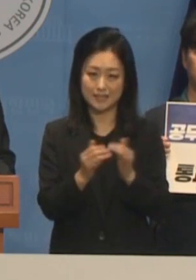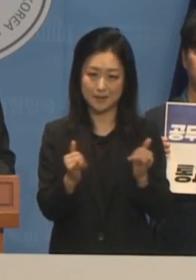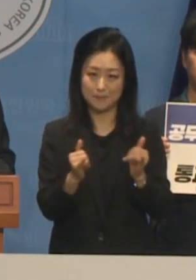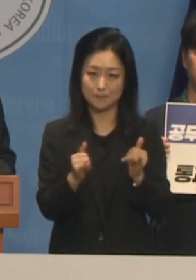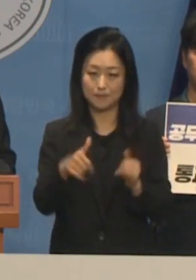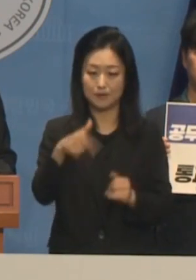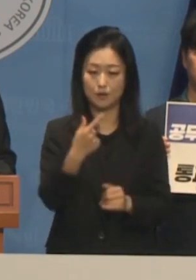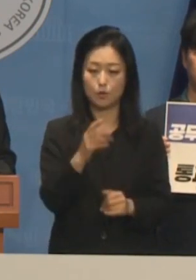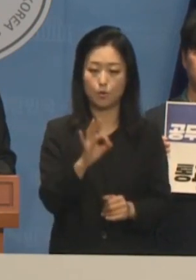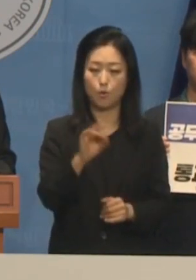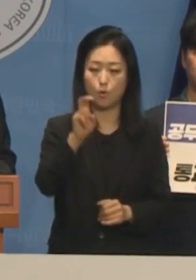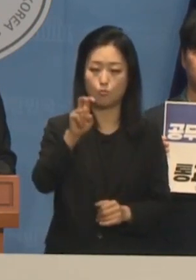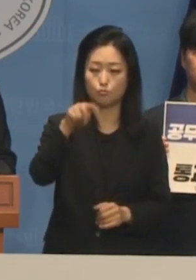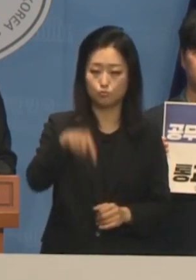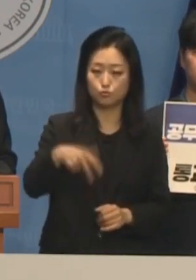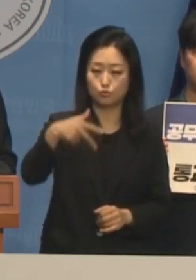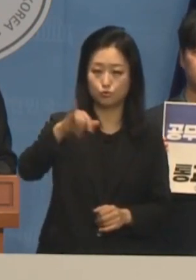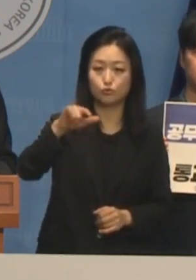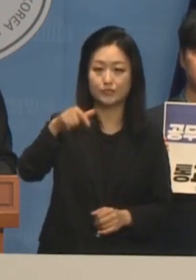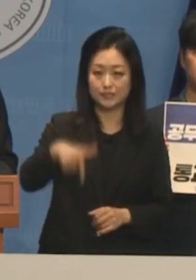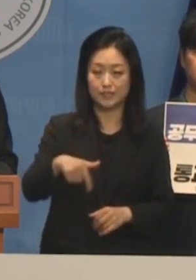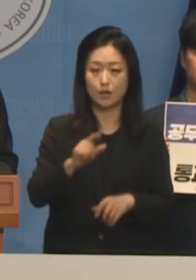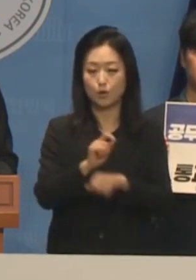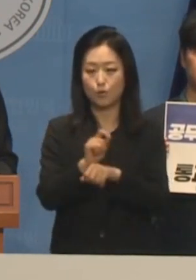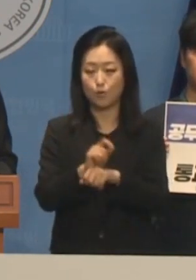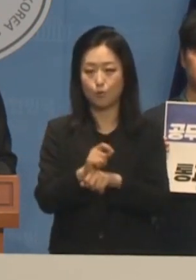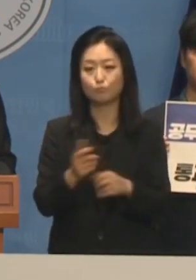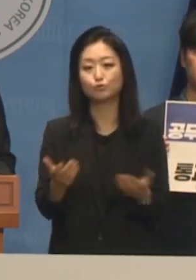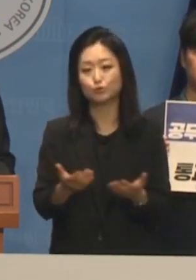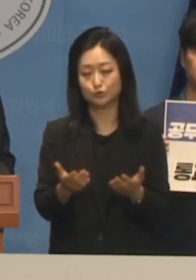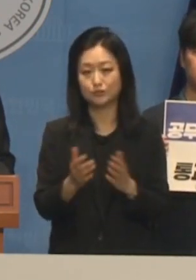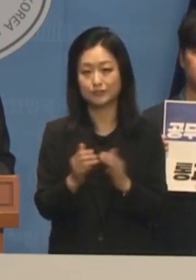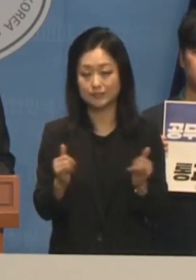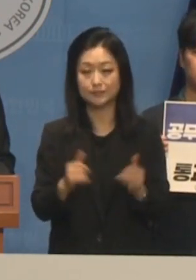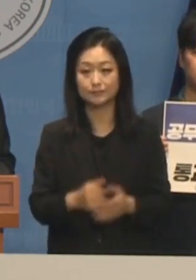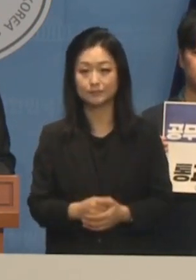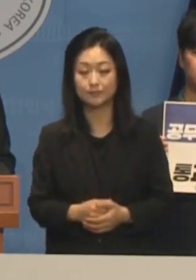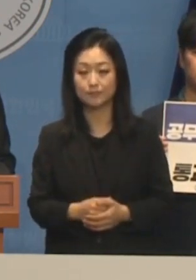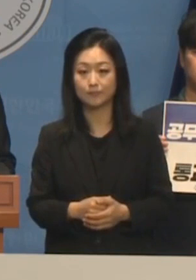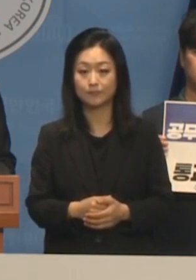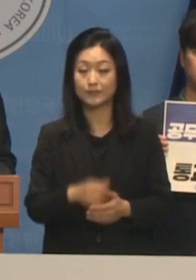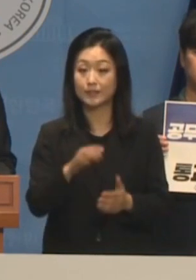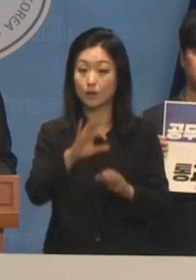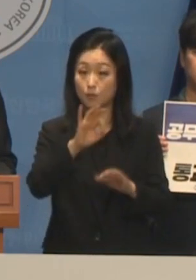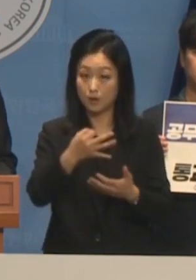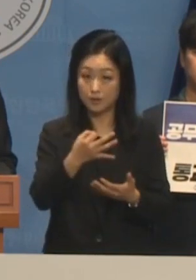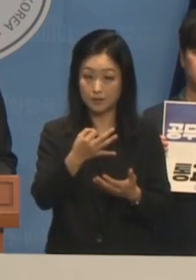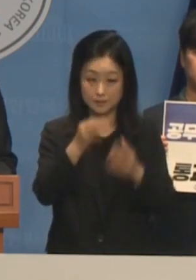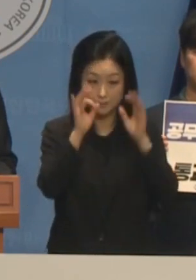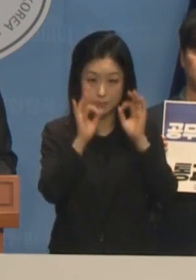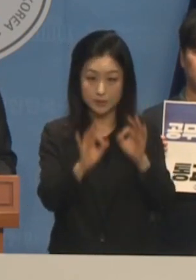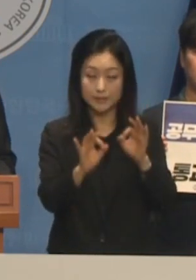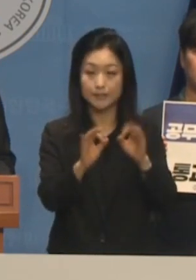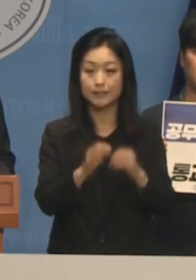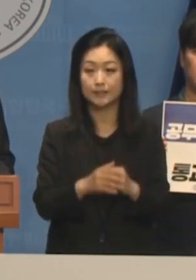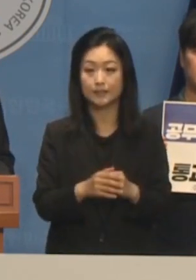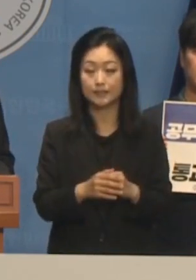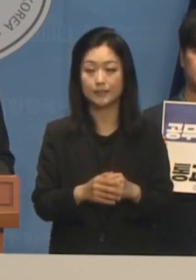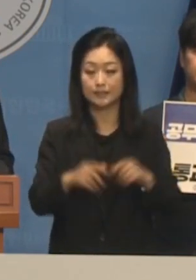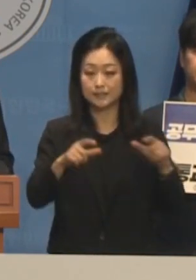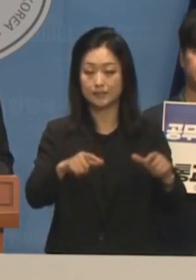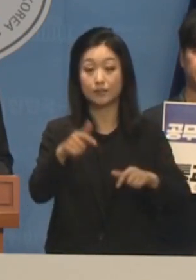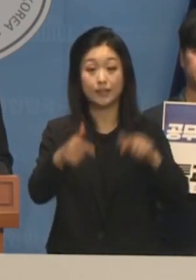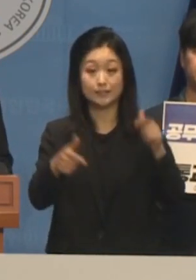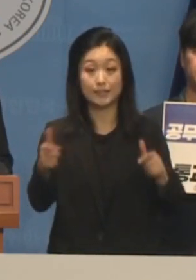공무직입니다. 2020년 기준 공무원 대비 공공부문 비정규직 임금은 부처와 지역에 따라 차이가